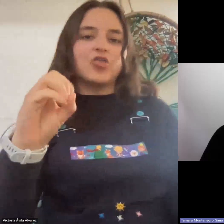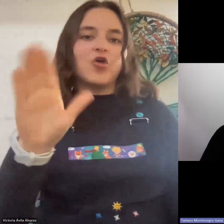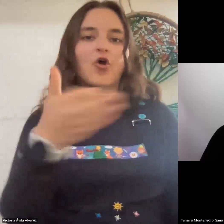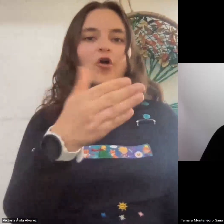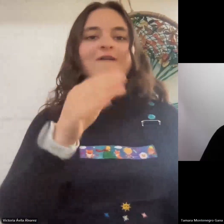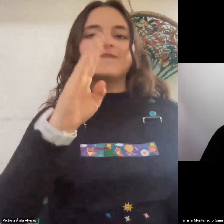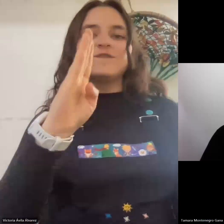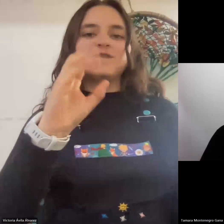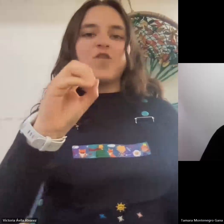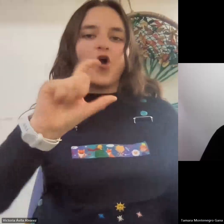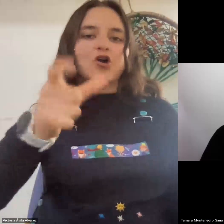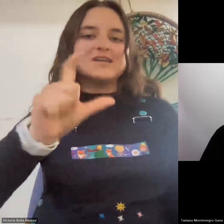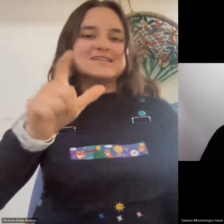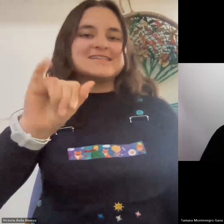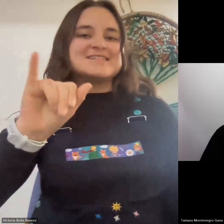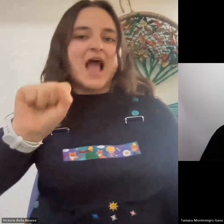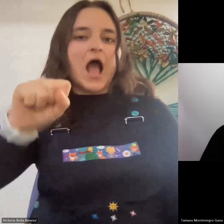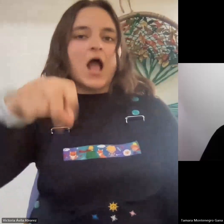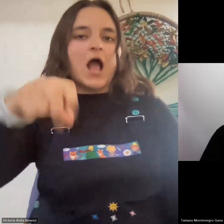Maldonado,